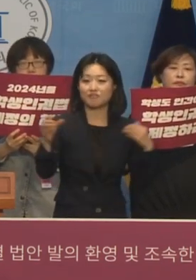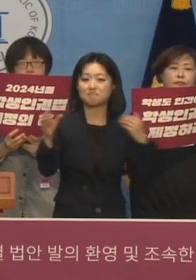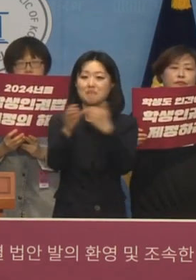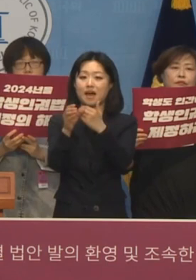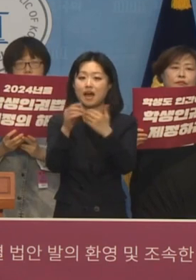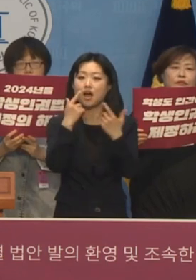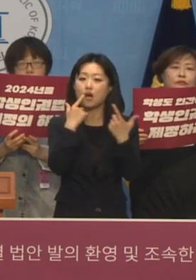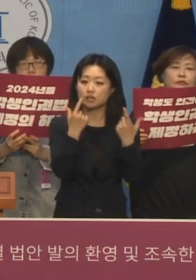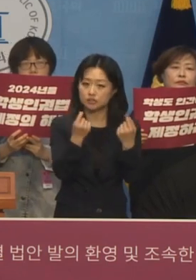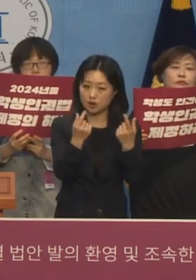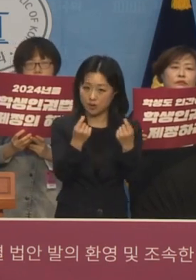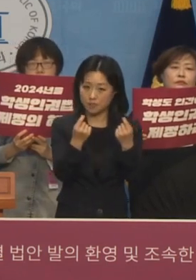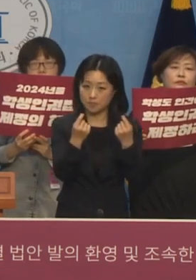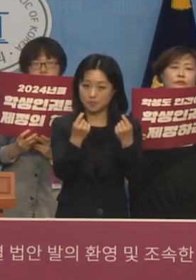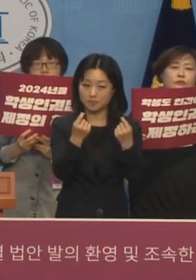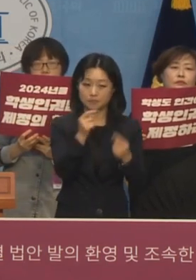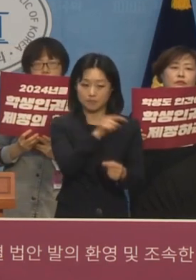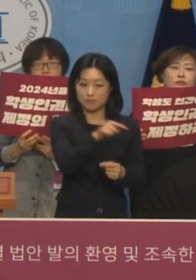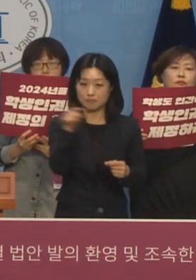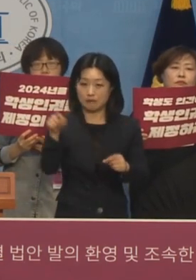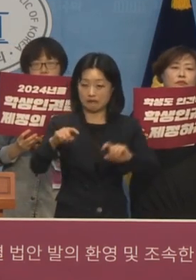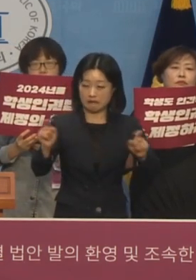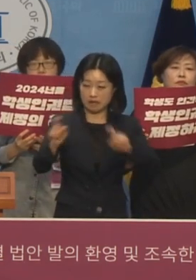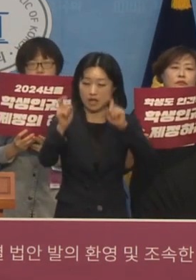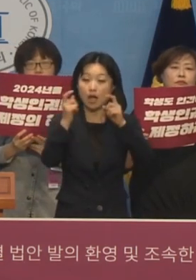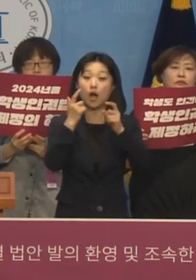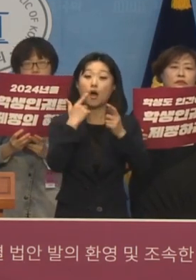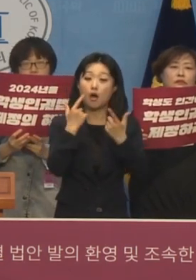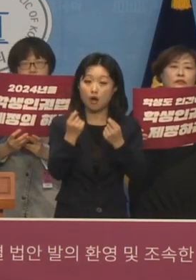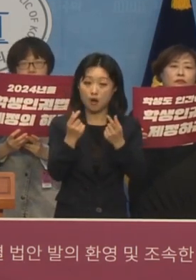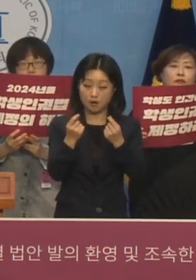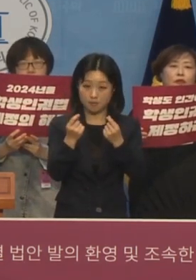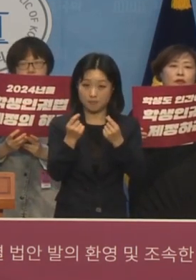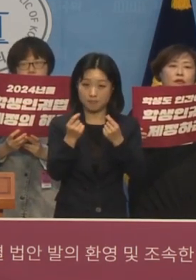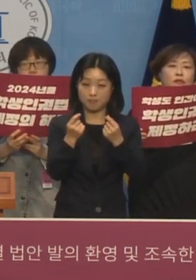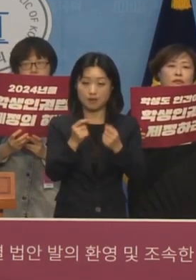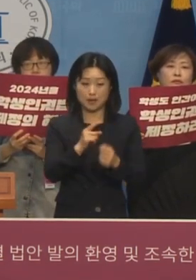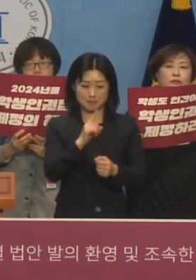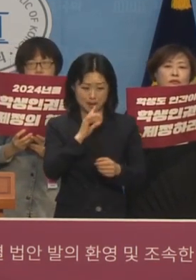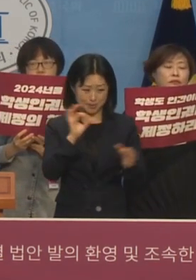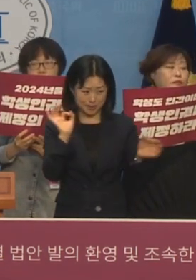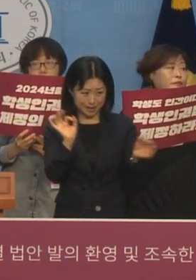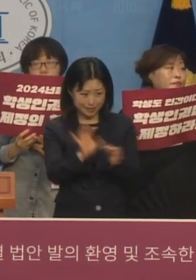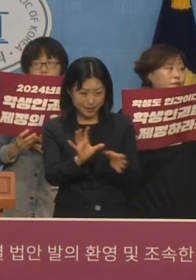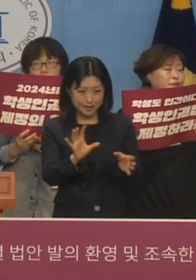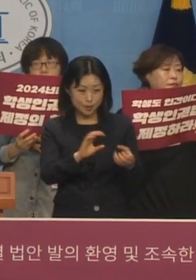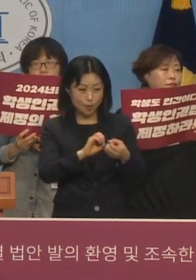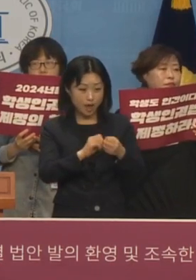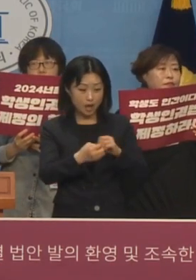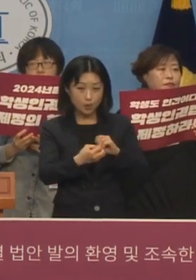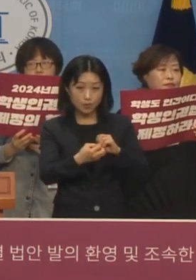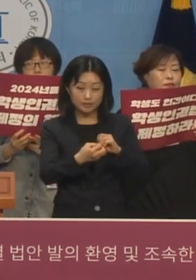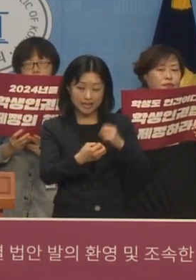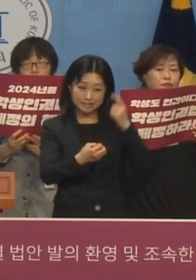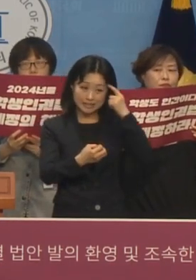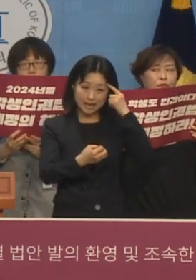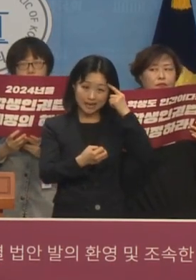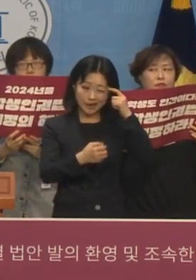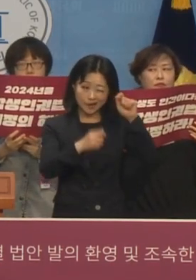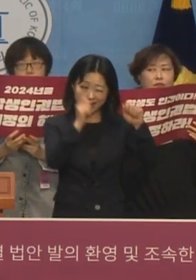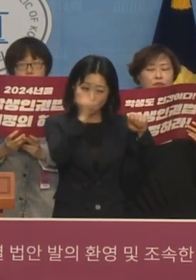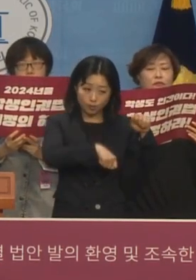것이냐, 이것이 제로섬 게임인 양, 말도 안 되는 왜곡된 프레임을